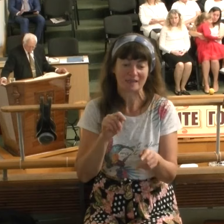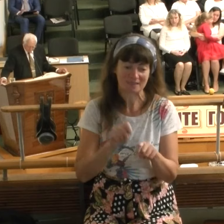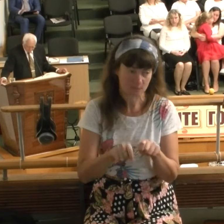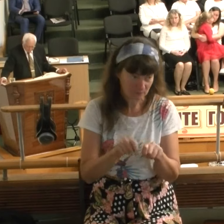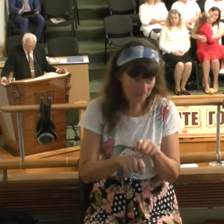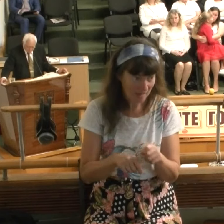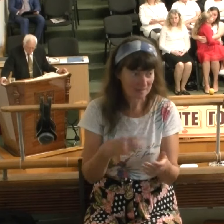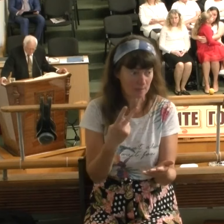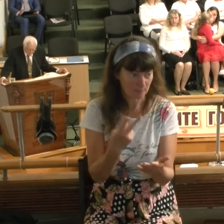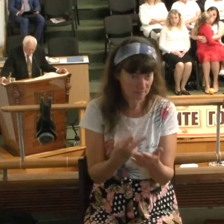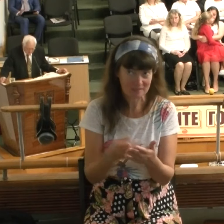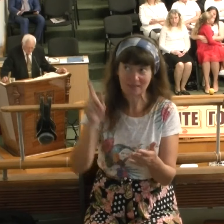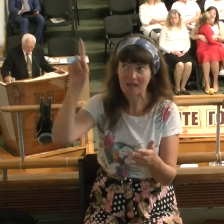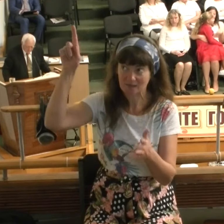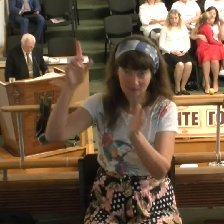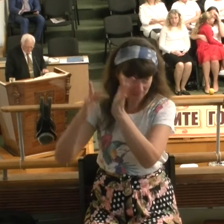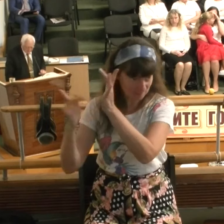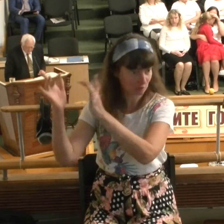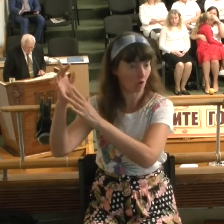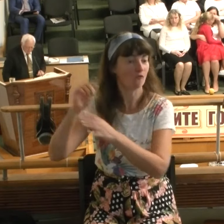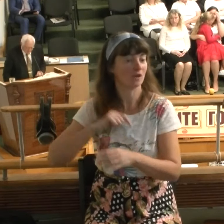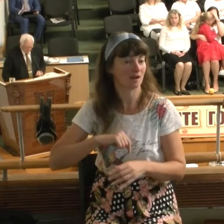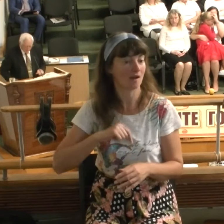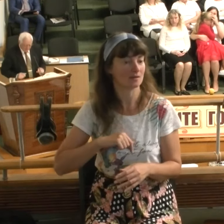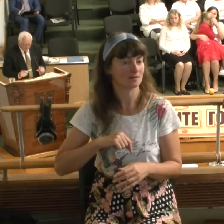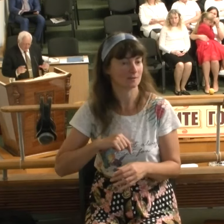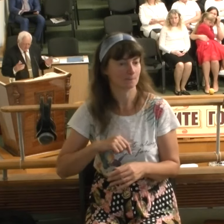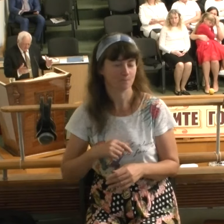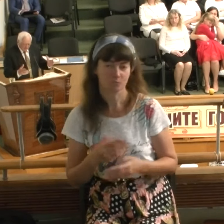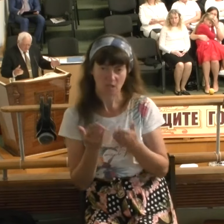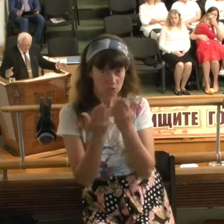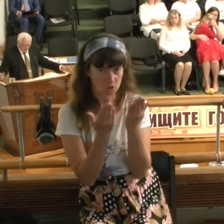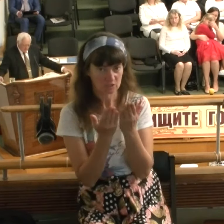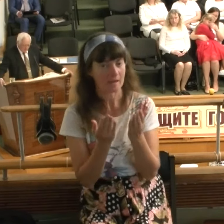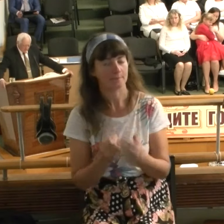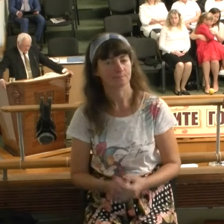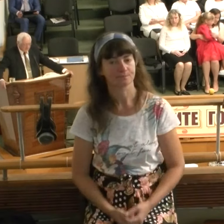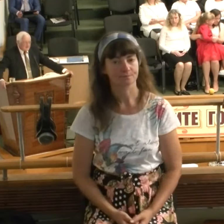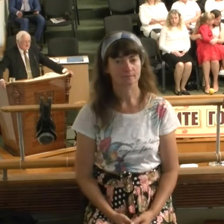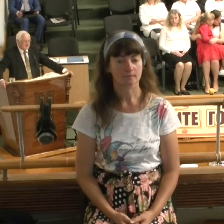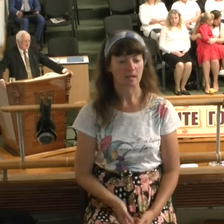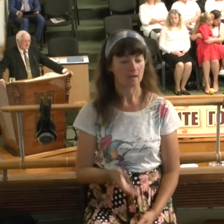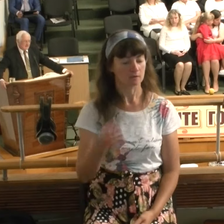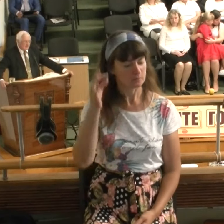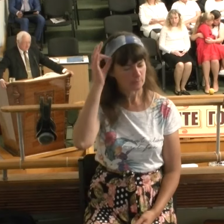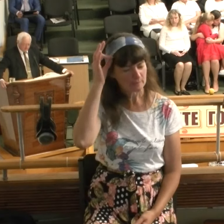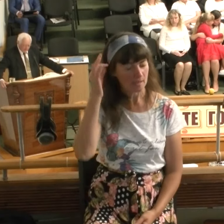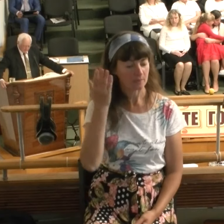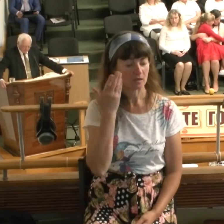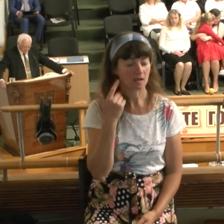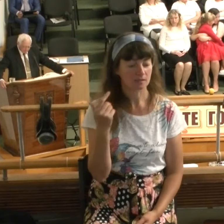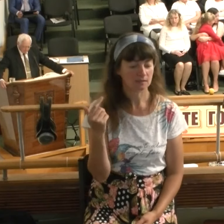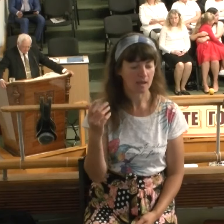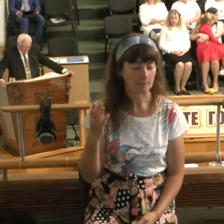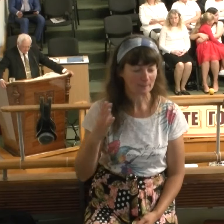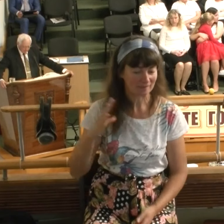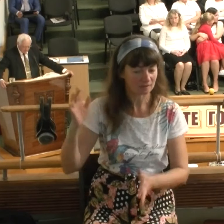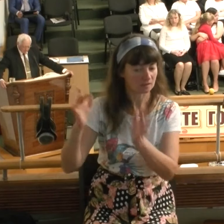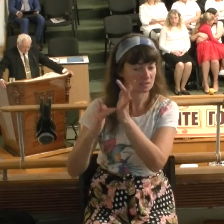поэтому мы читаем, когда он был у первосвященника,